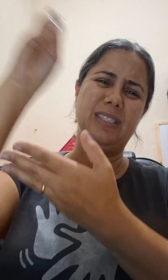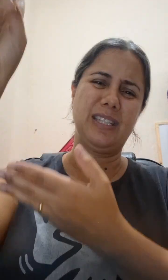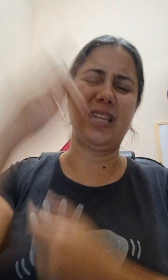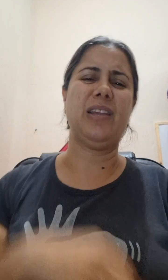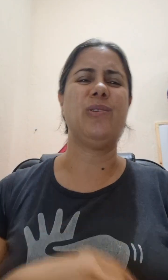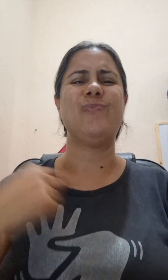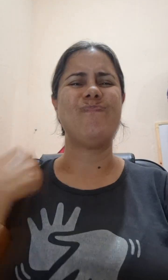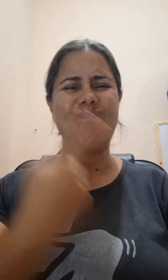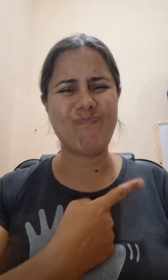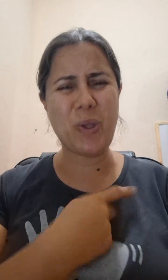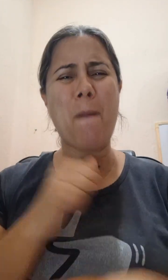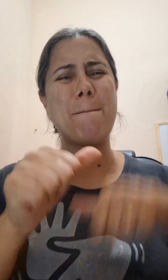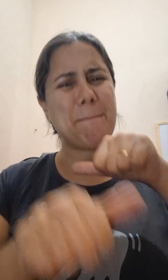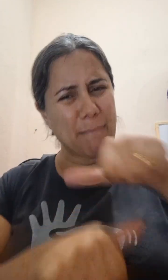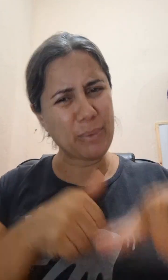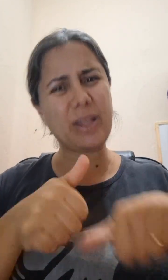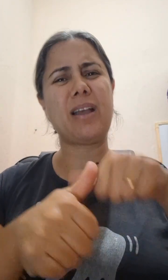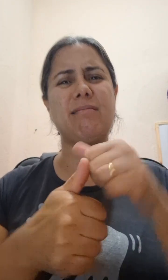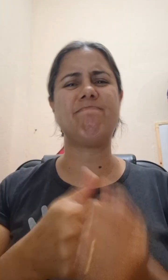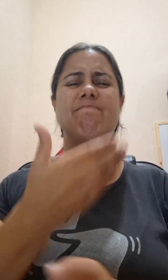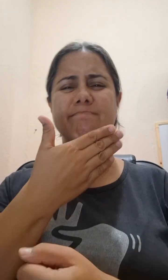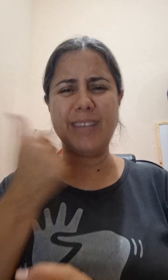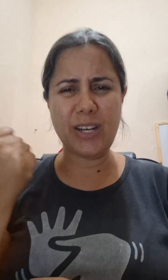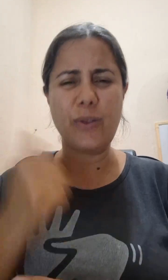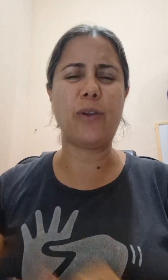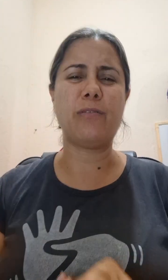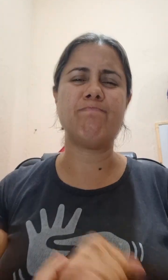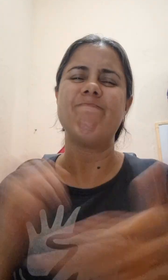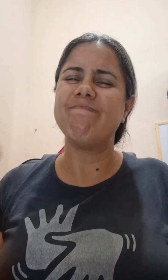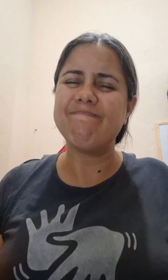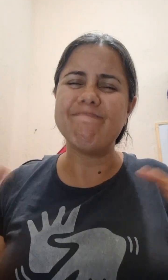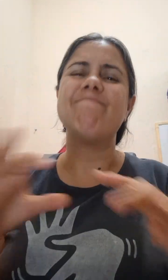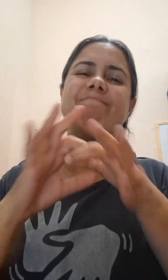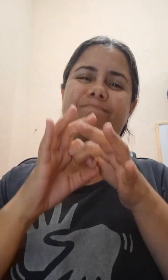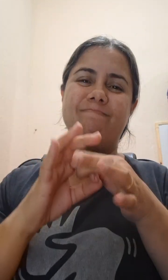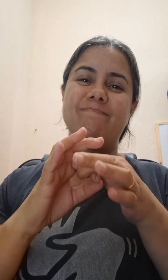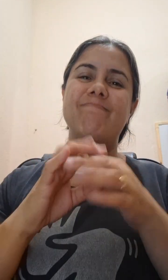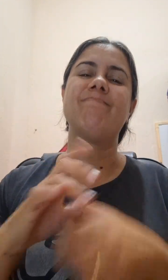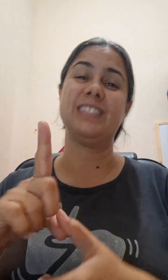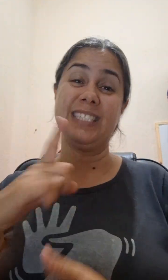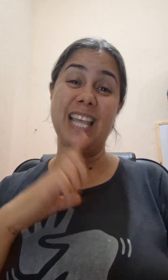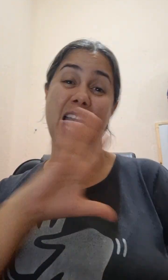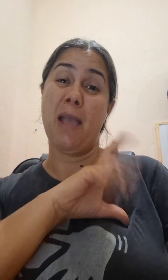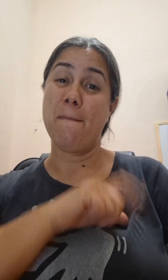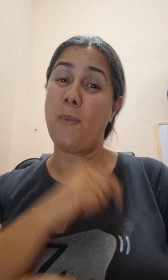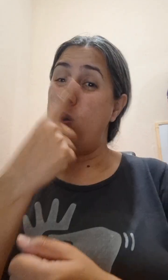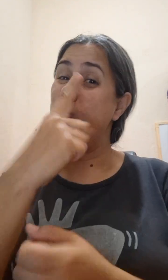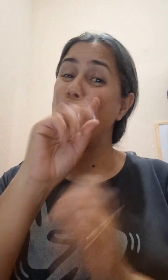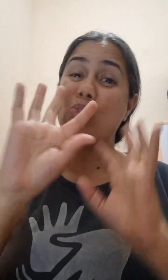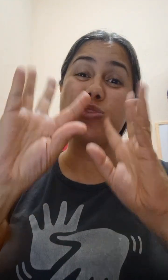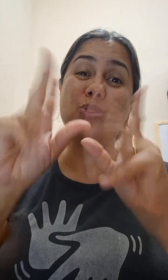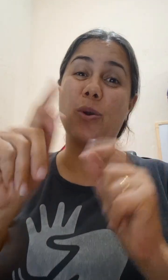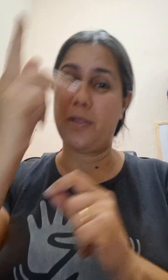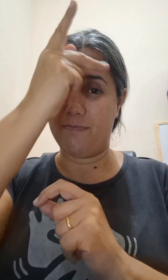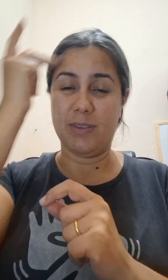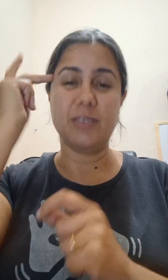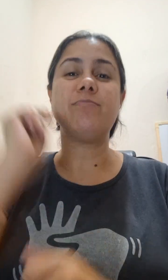gente mude, né? Fique melhor em comunhão, com amor a todas as